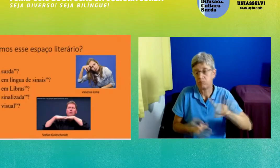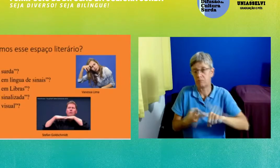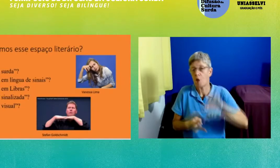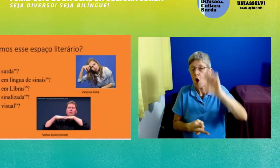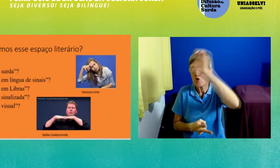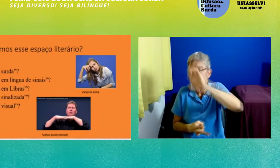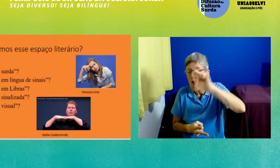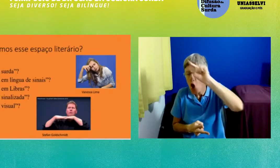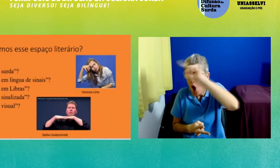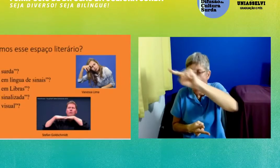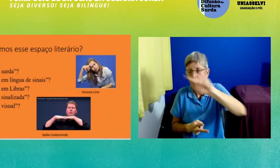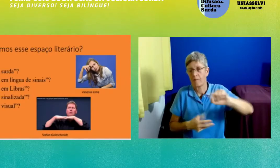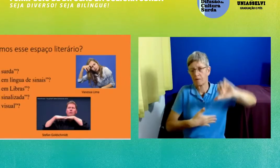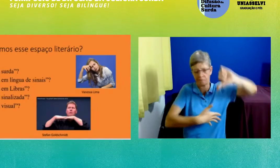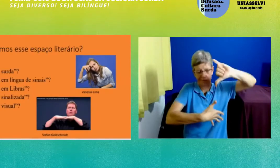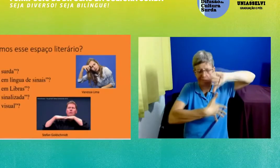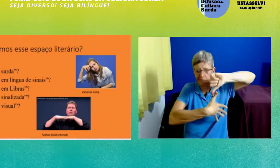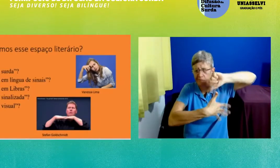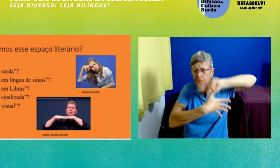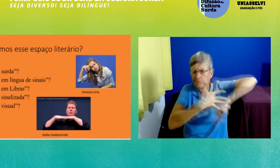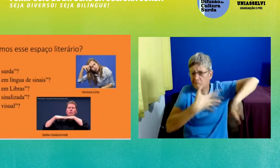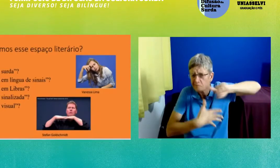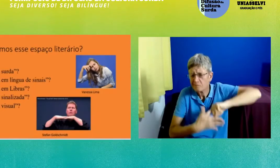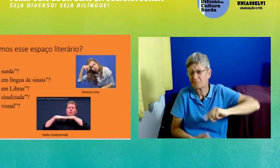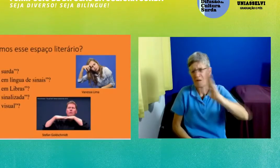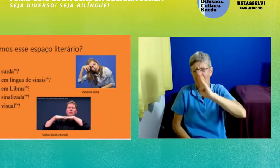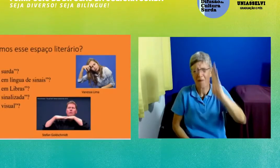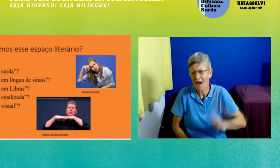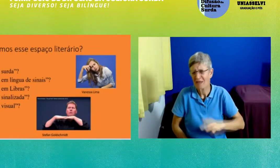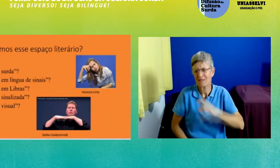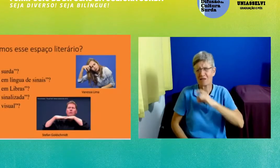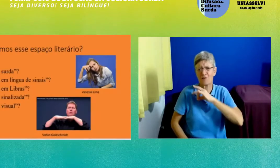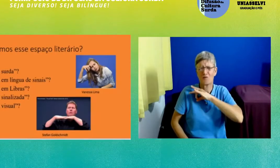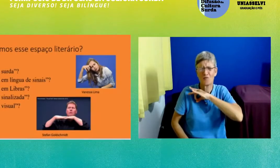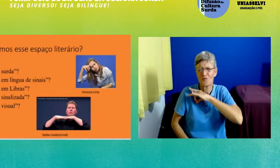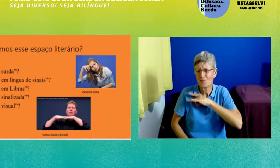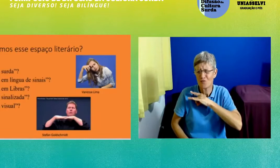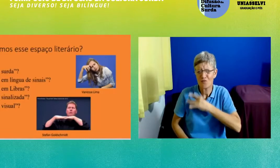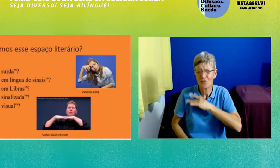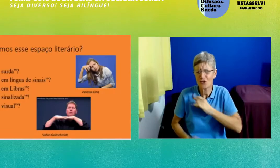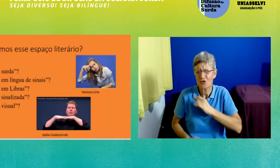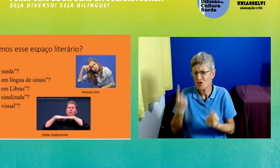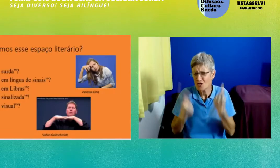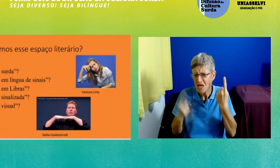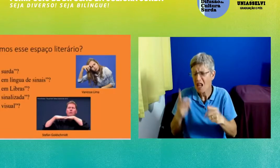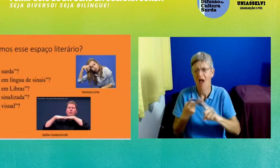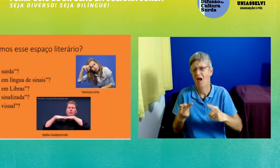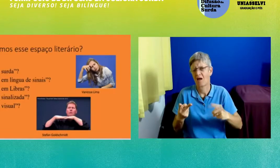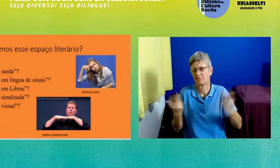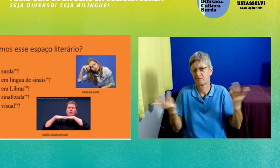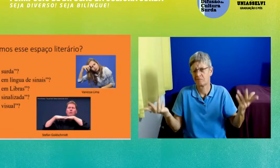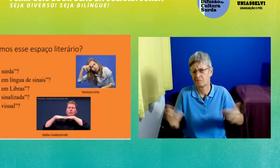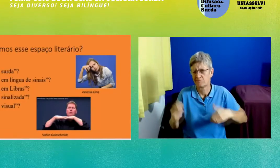Porque o surdo nos Estados Unidos, na Europa, nas Américas, no Brasil,